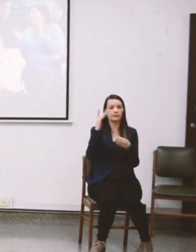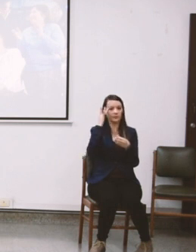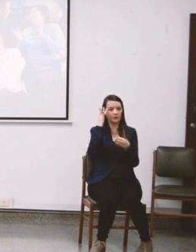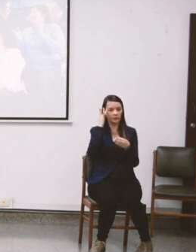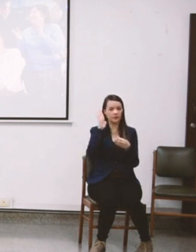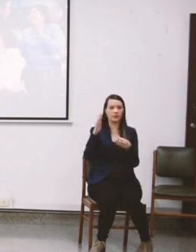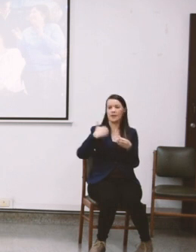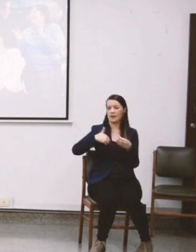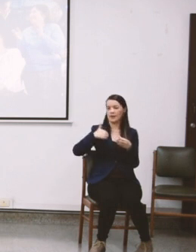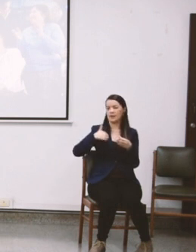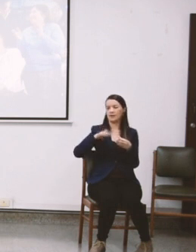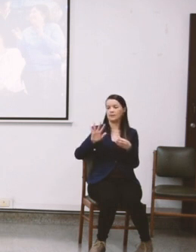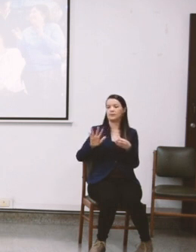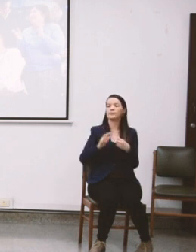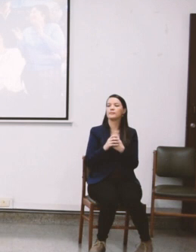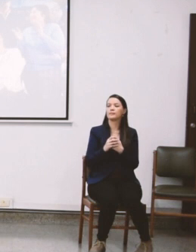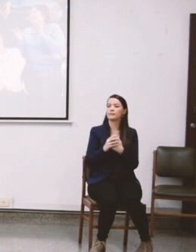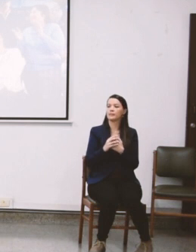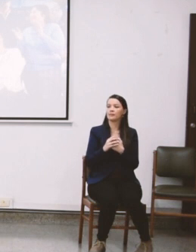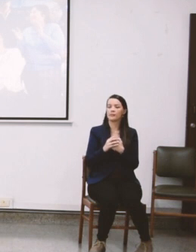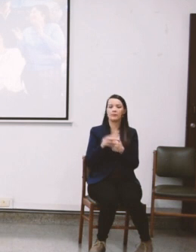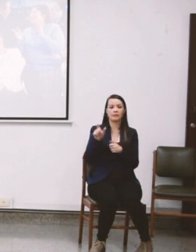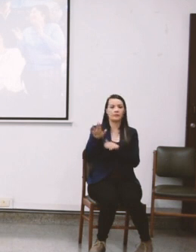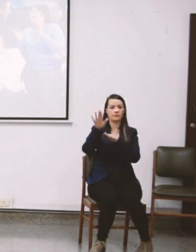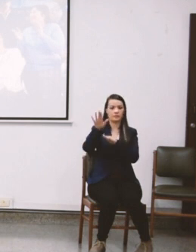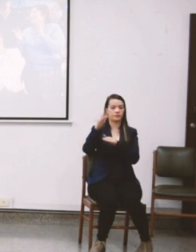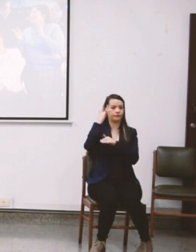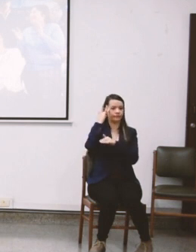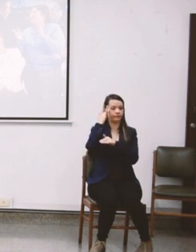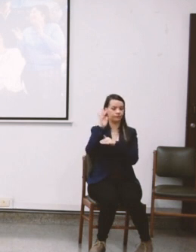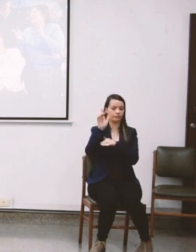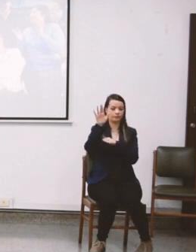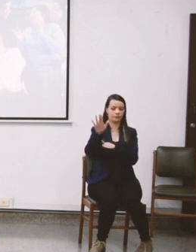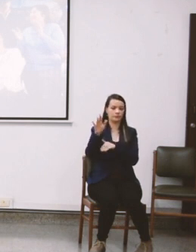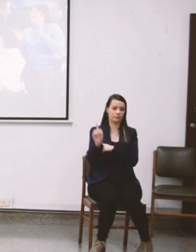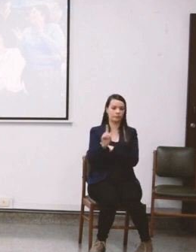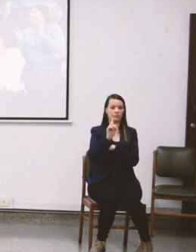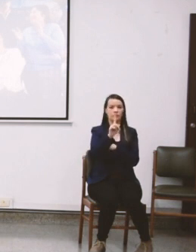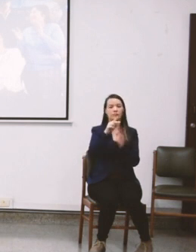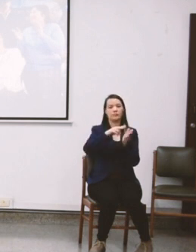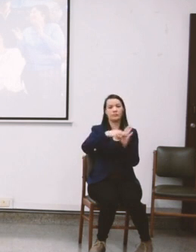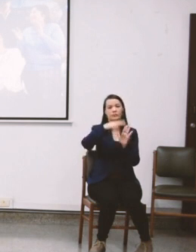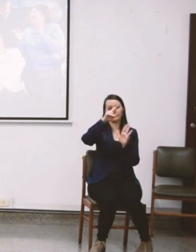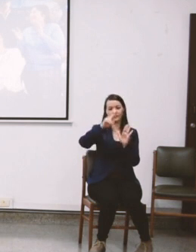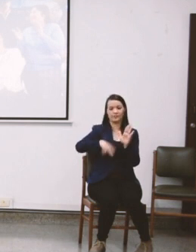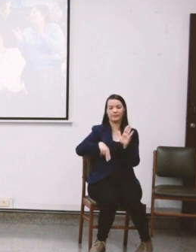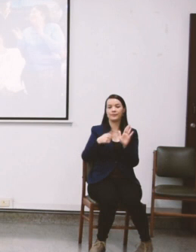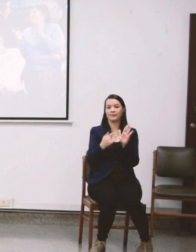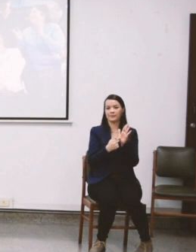Down Argentina, no sé, de la República Argentina, el representante fue a decir que la Convención de los Derechos de las Personas